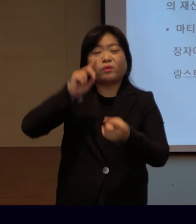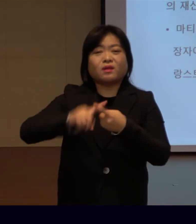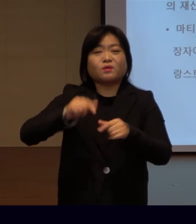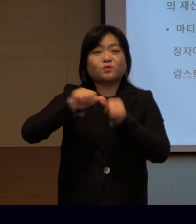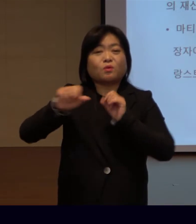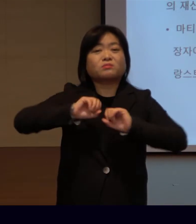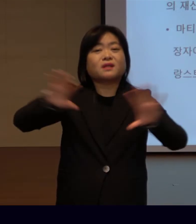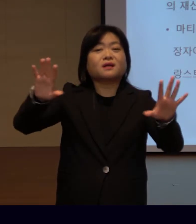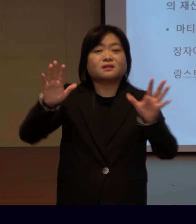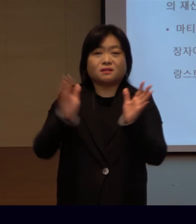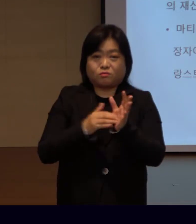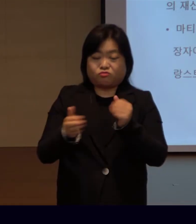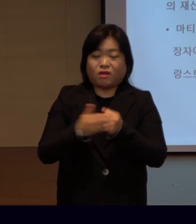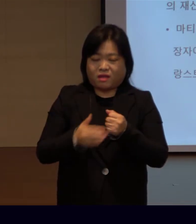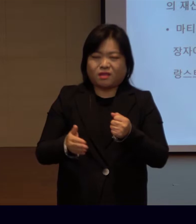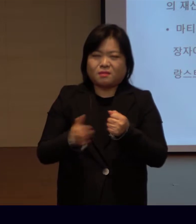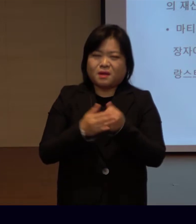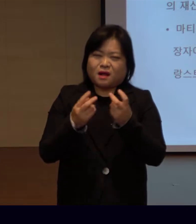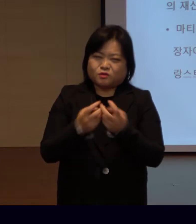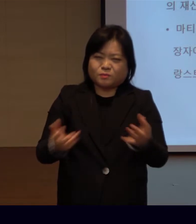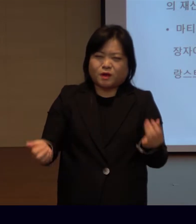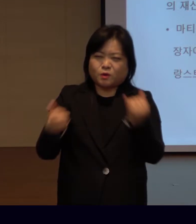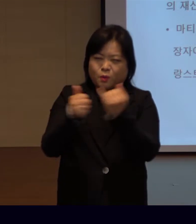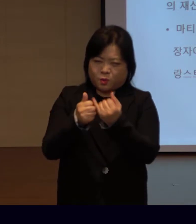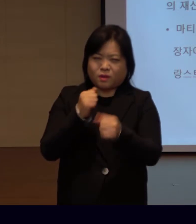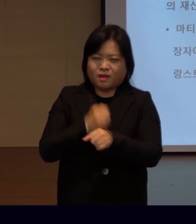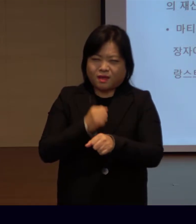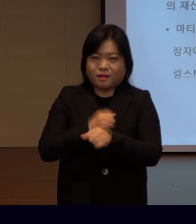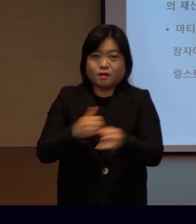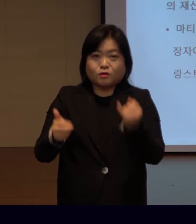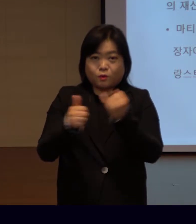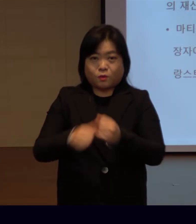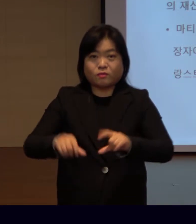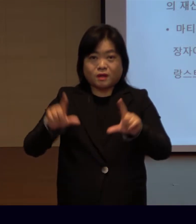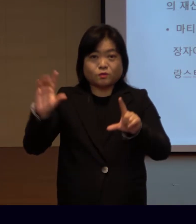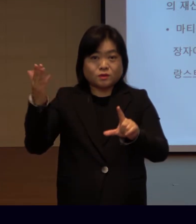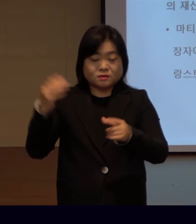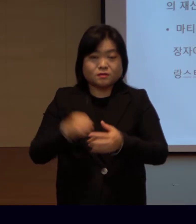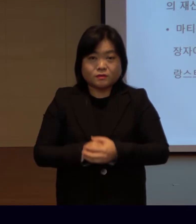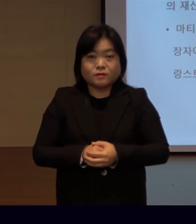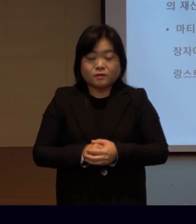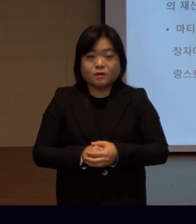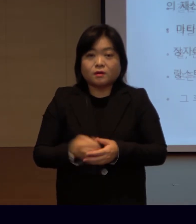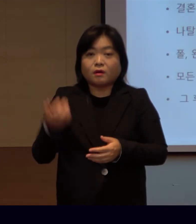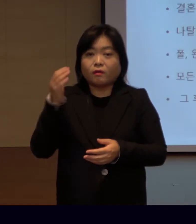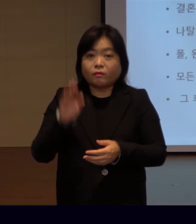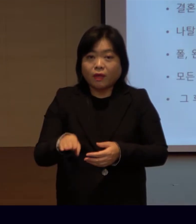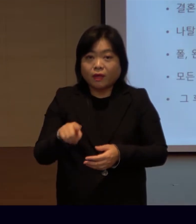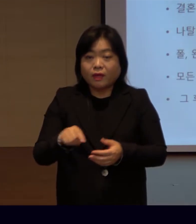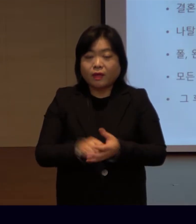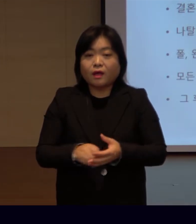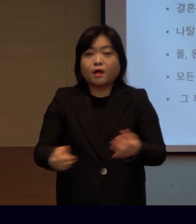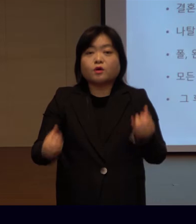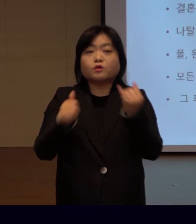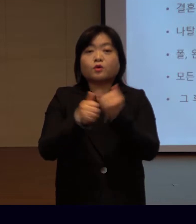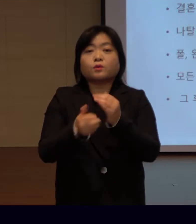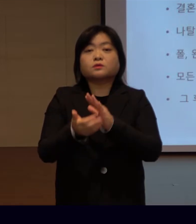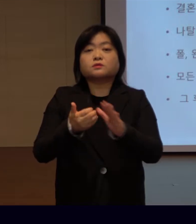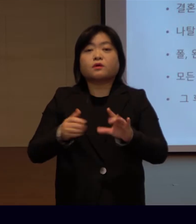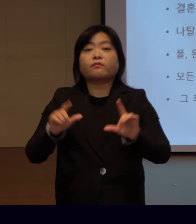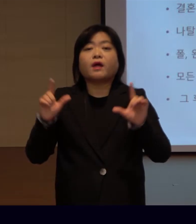돼버리거든요. 그래서 이제 결혼하기로 단 결혼 날이 됐습니다. 그런데 결혼